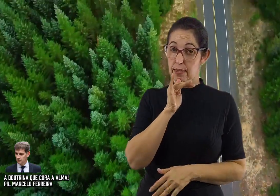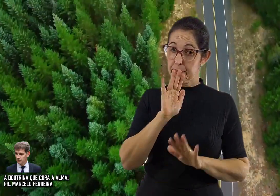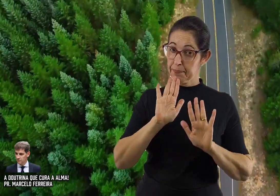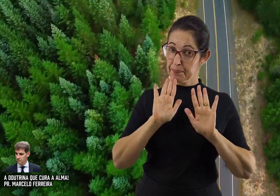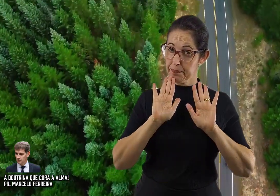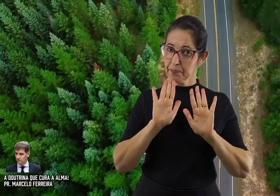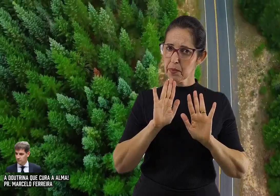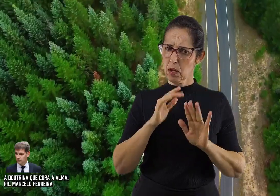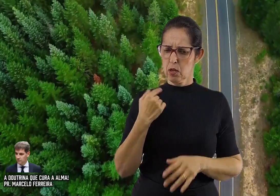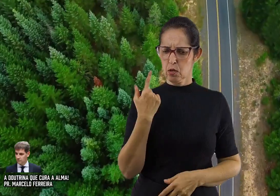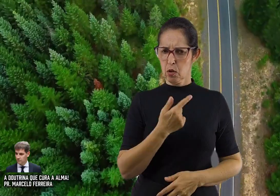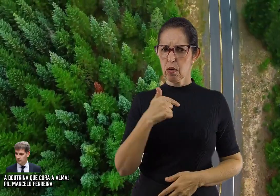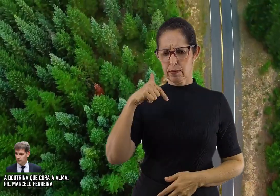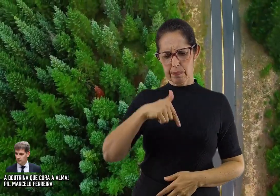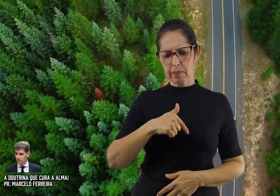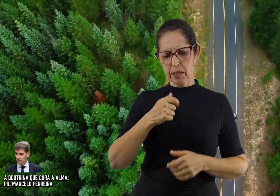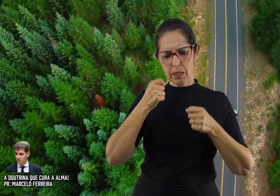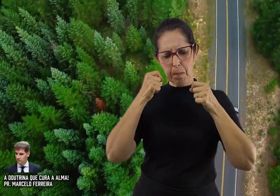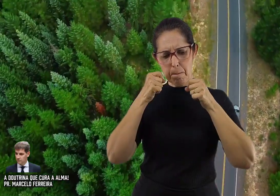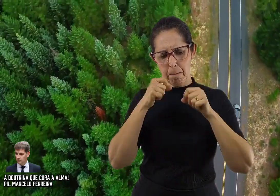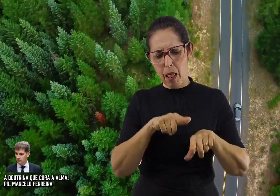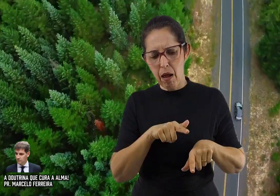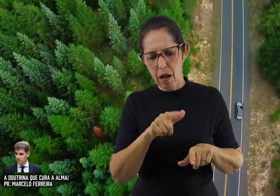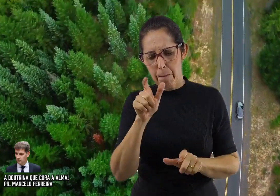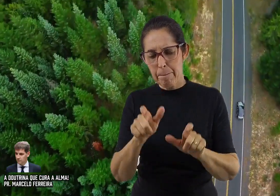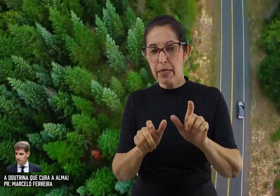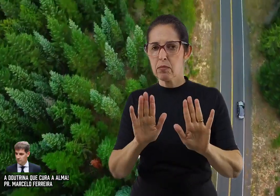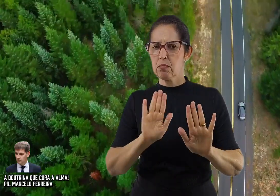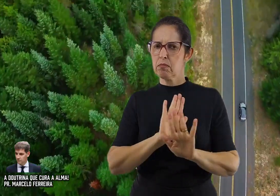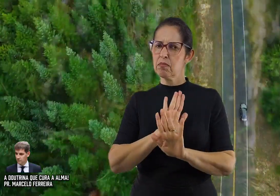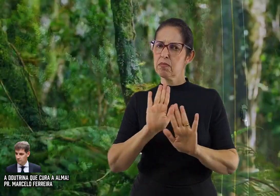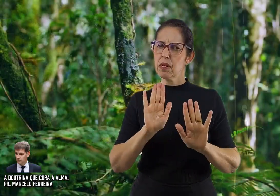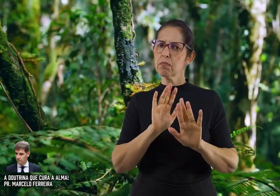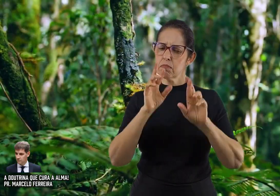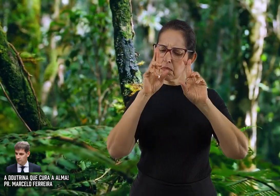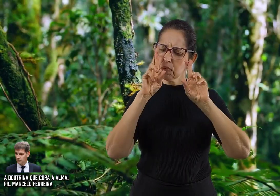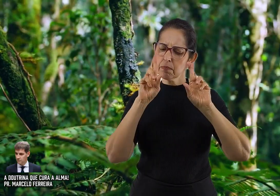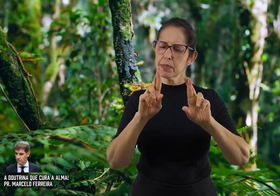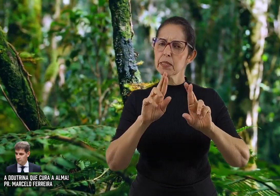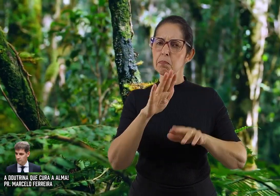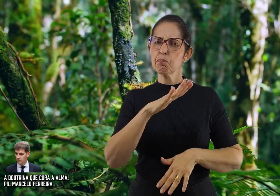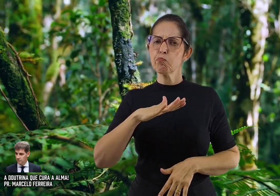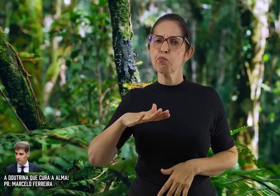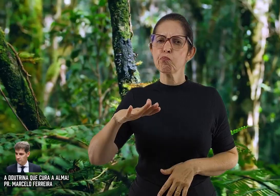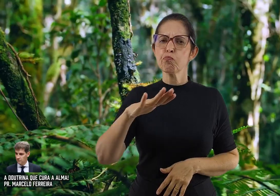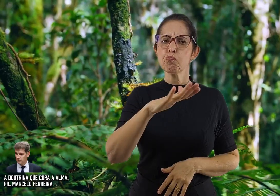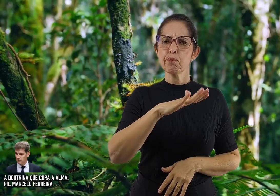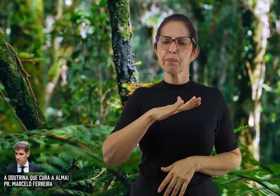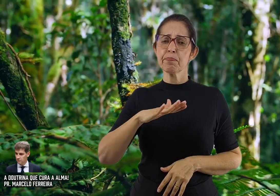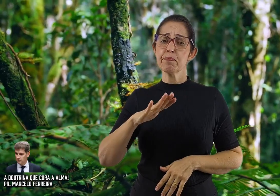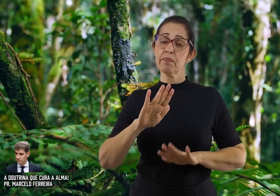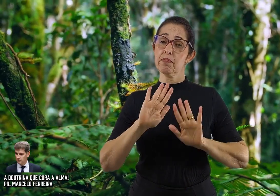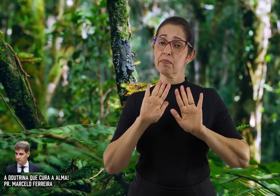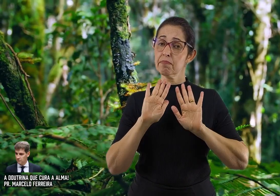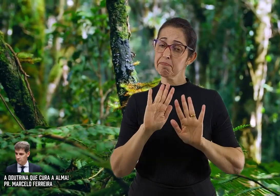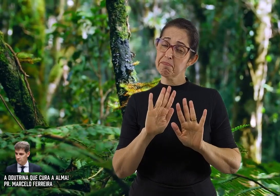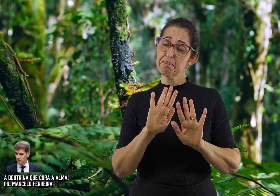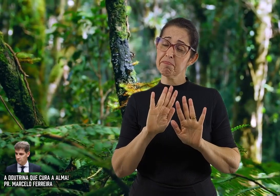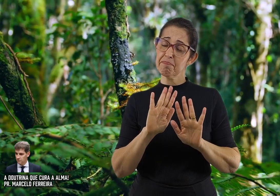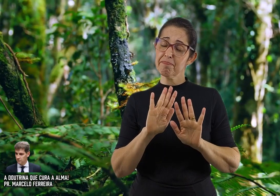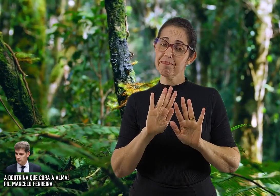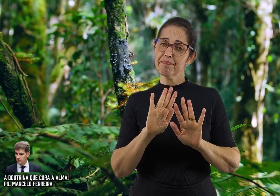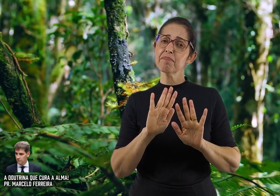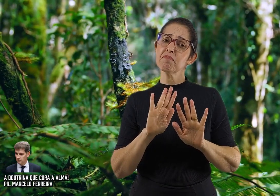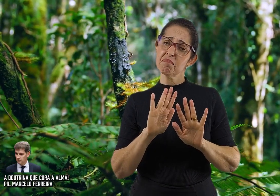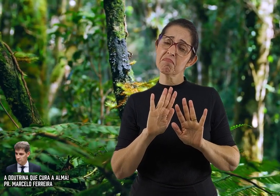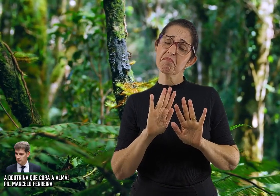introdução. Nós não estamos criticando ninguém, nós estamos respeitamos a todos, e isso a todos